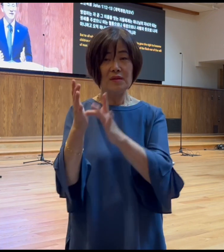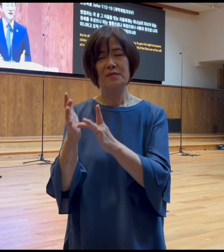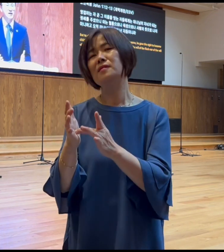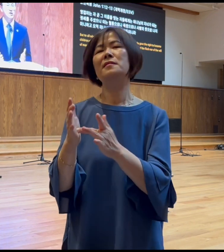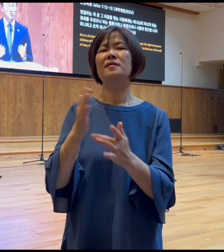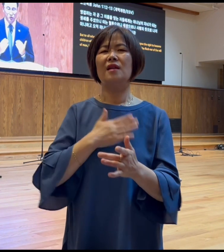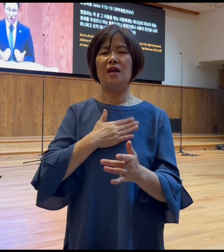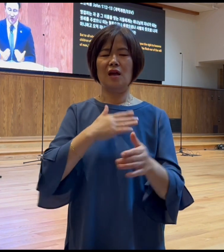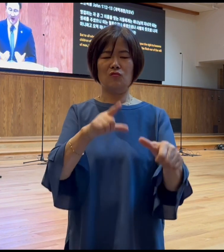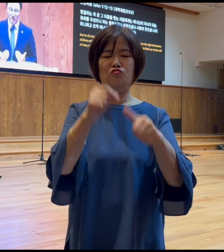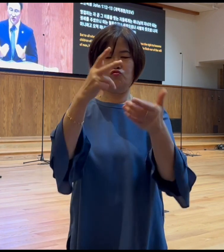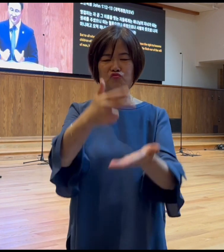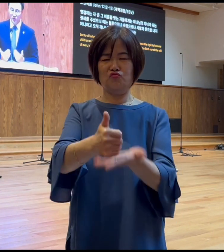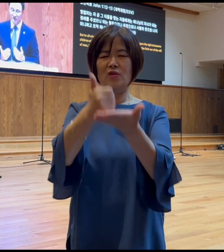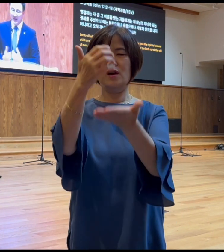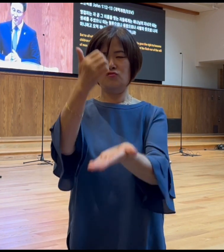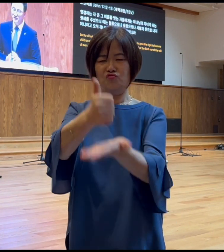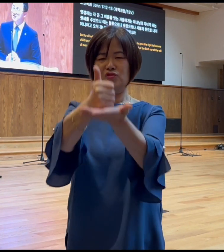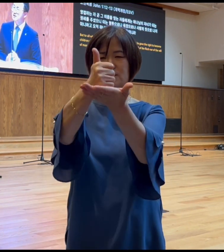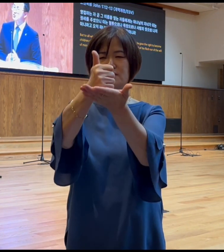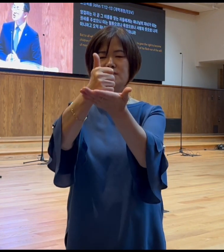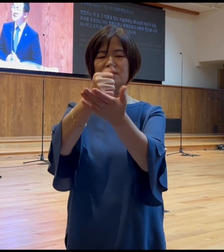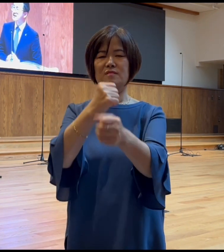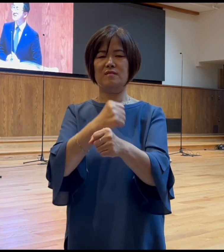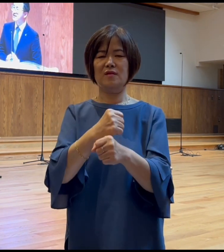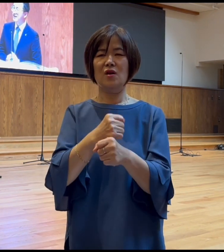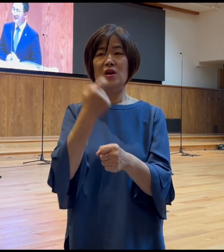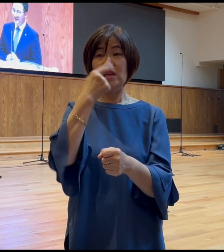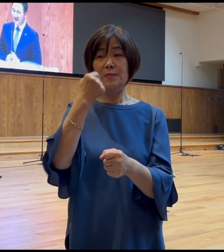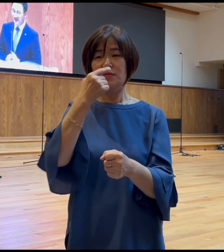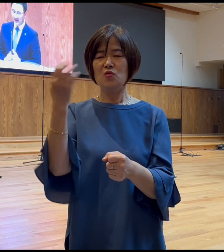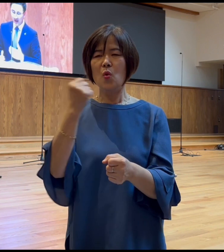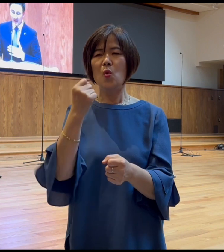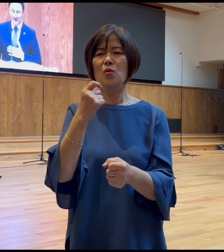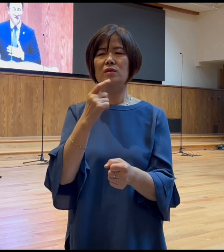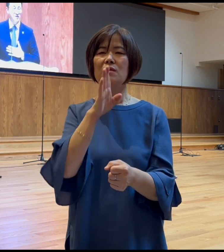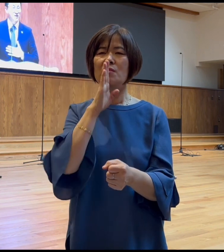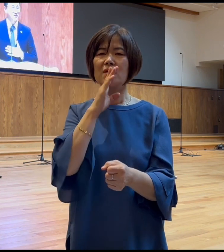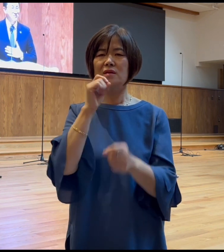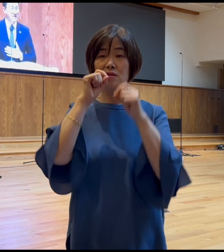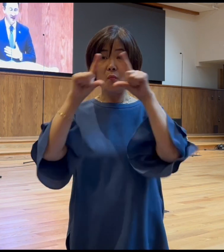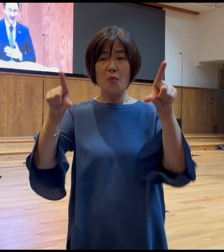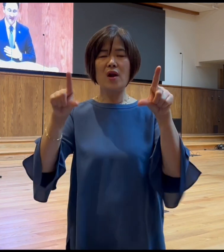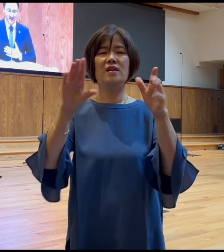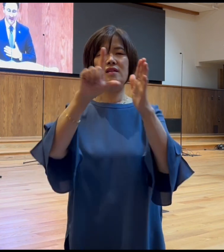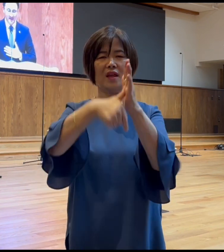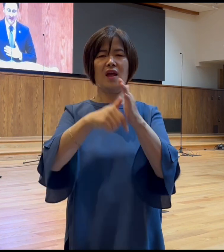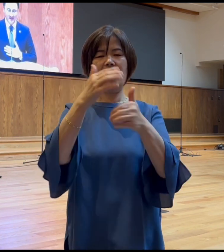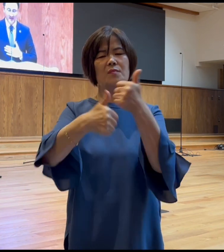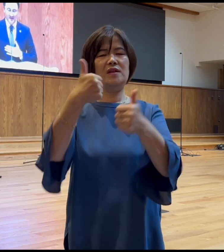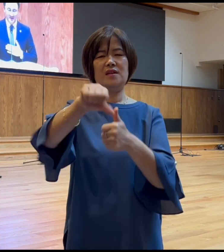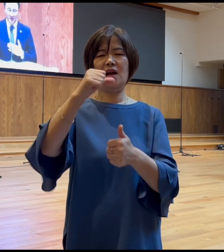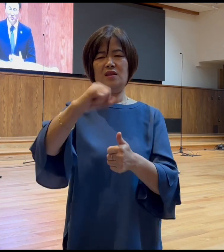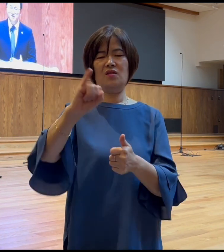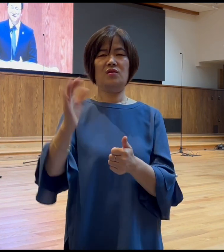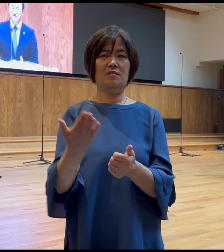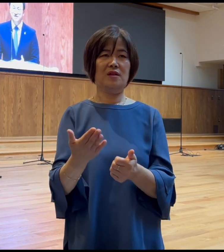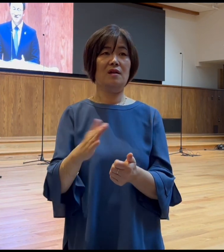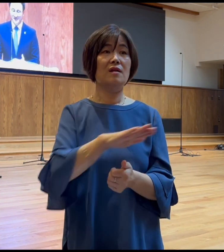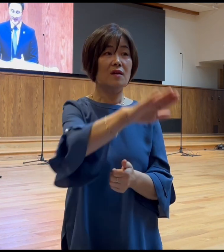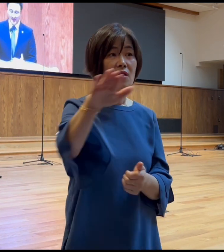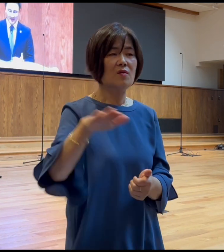예수님을 나의 구주와 주님으로 마음으로 믿어 입으로 시인할 때 하나님의 자녀가 됩니다.